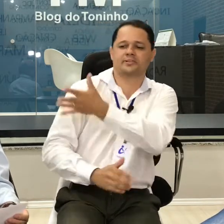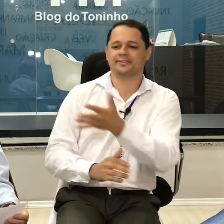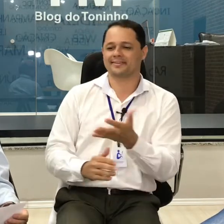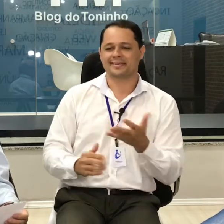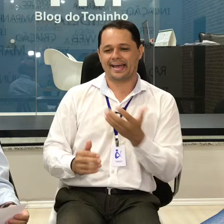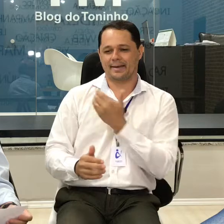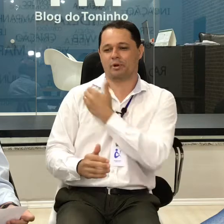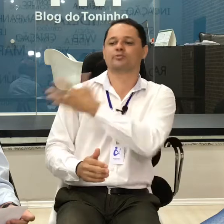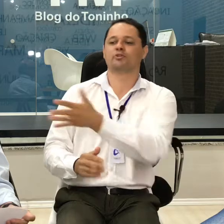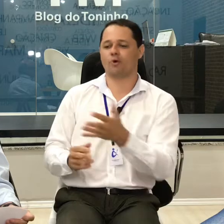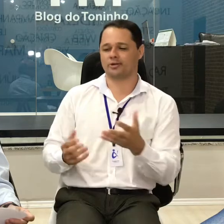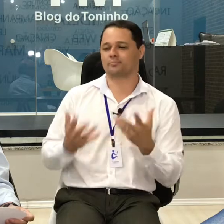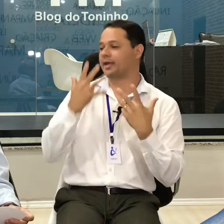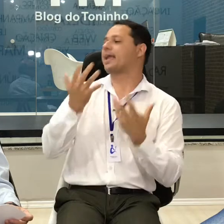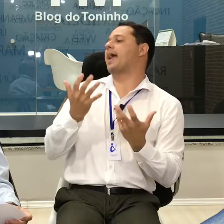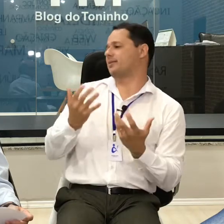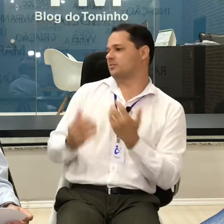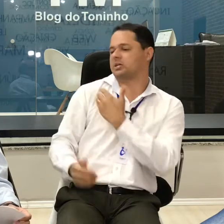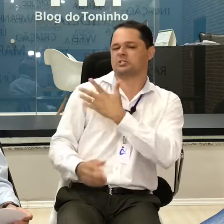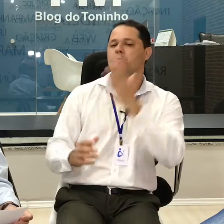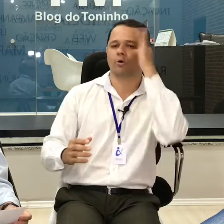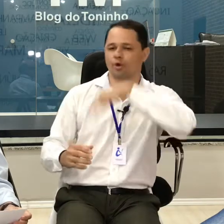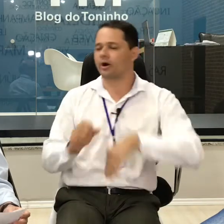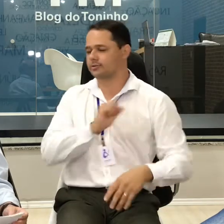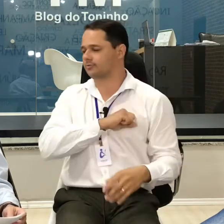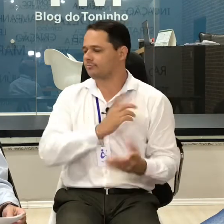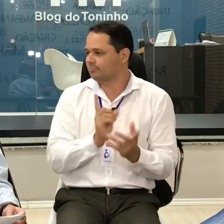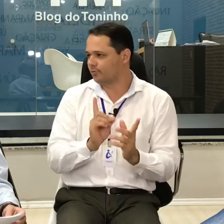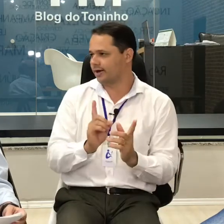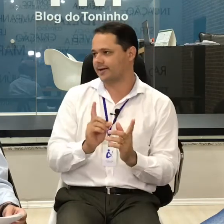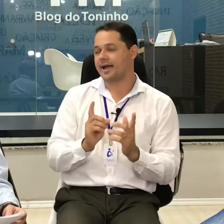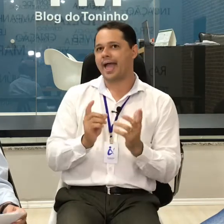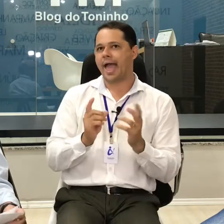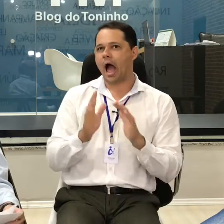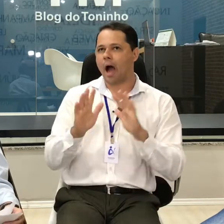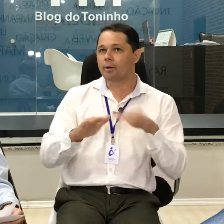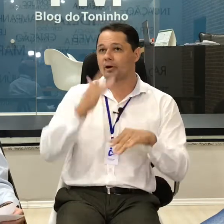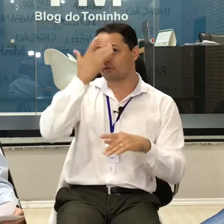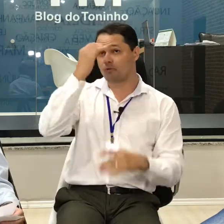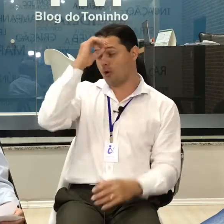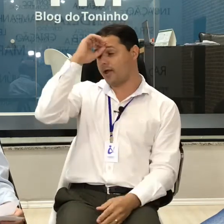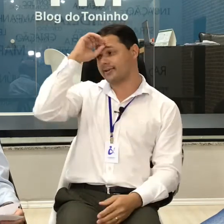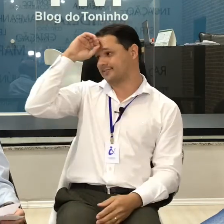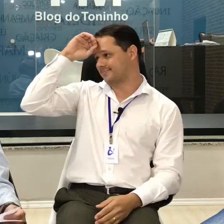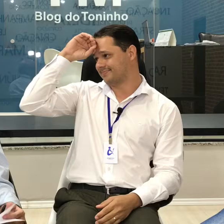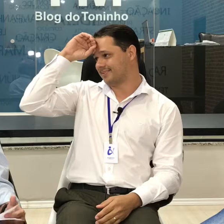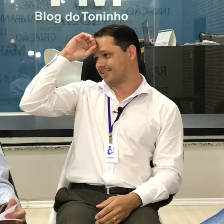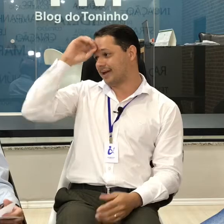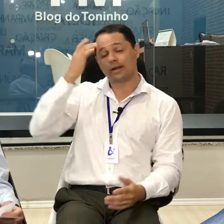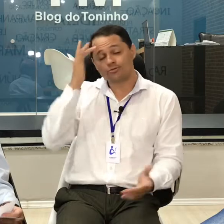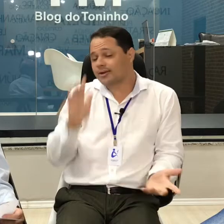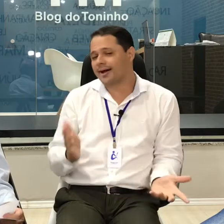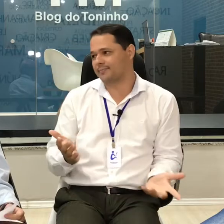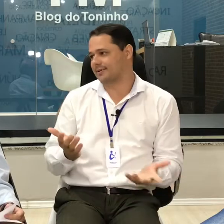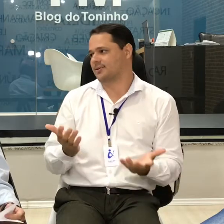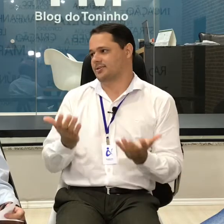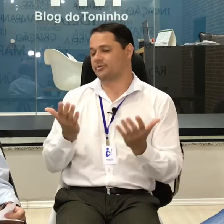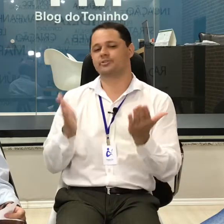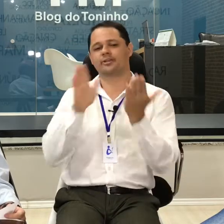assim preconceituosos porque querem ser, são maldosos. Não é. A maior parte das pessoas não conhece. Elas não sabem. Elas não sabem. Então a gente tem que ir